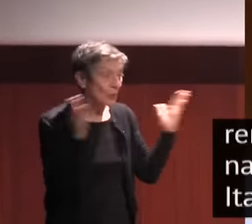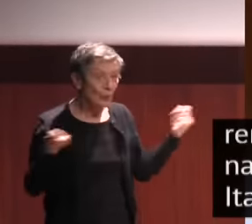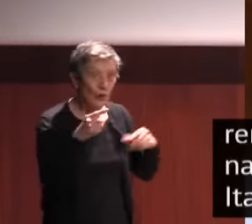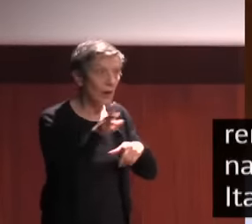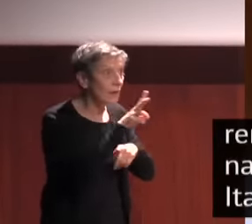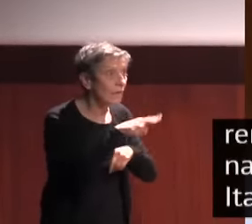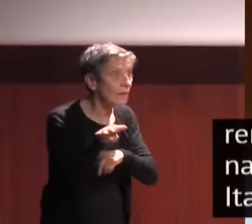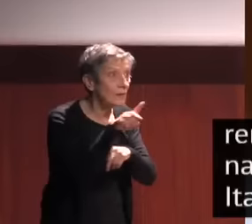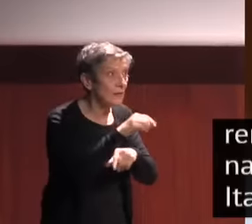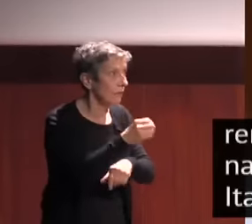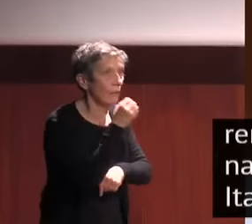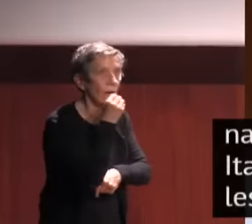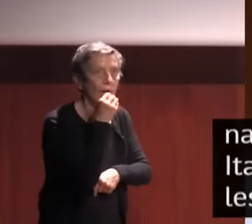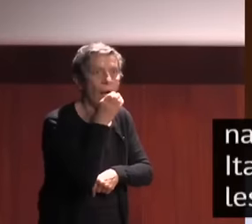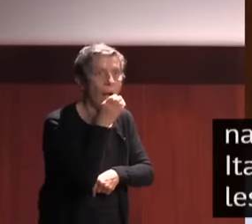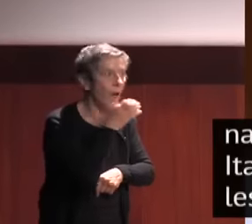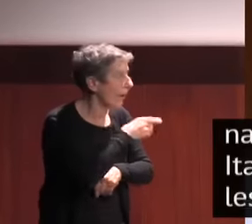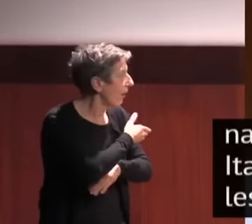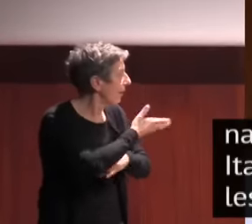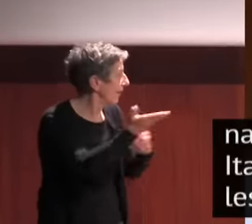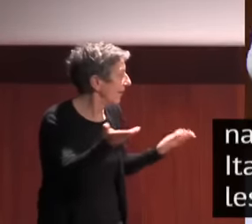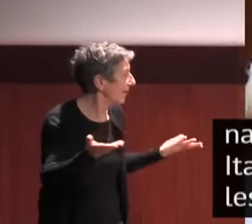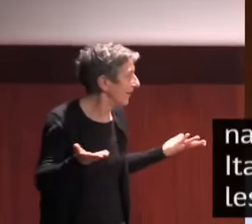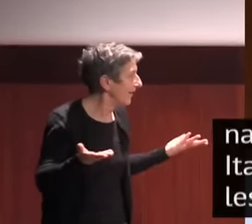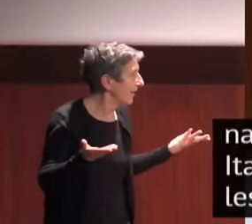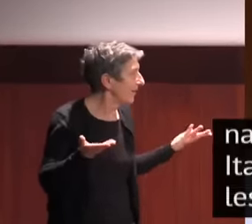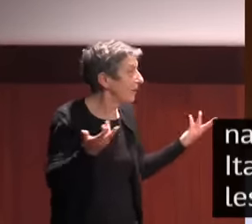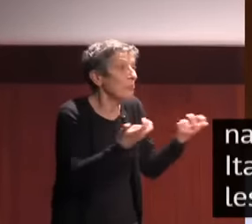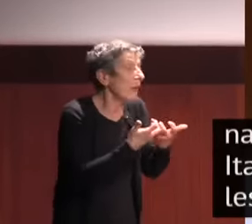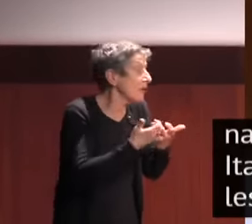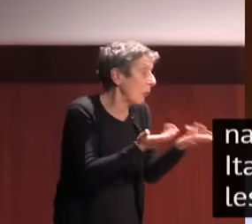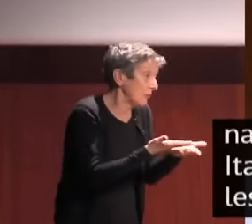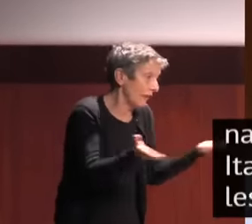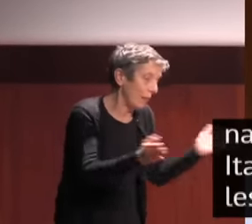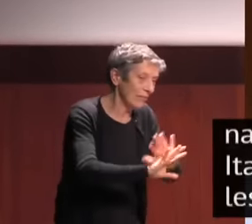sont émerveillés d'apprendre que, par exemple, pour vous donner un exemple tout bête,